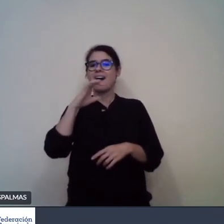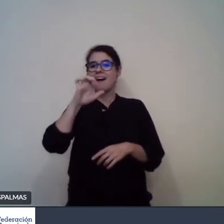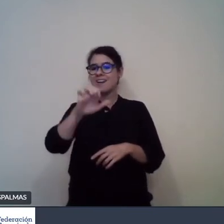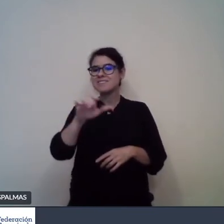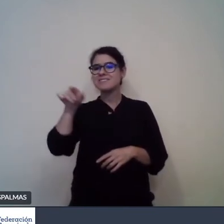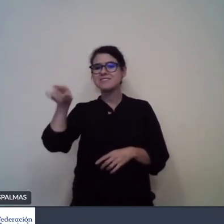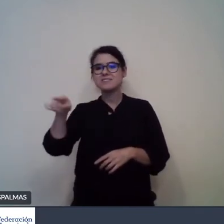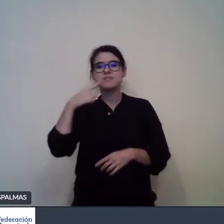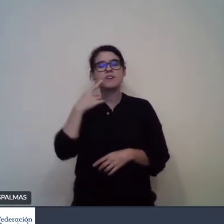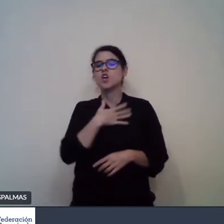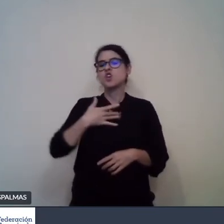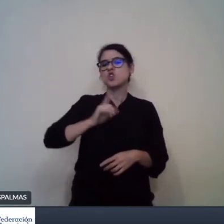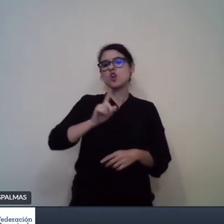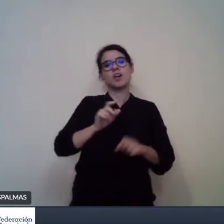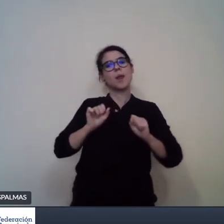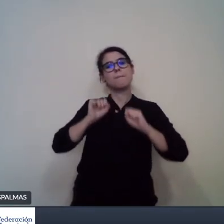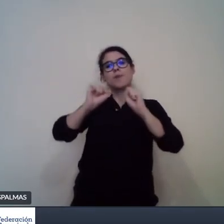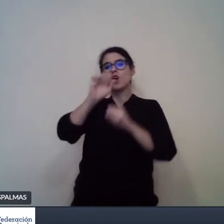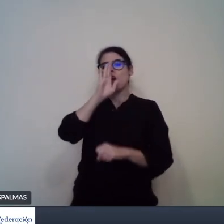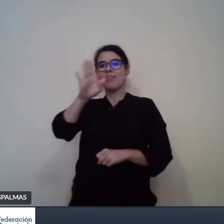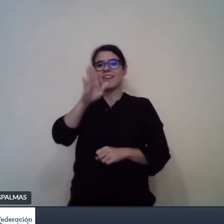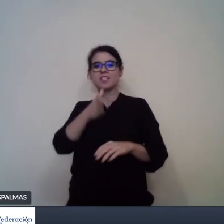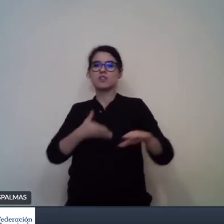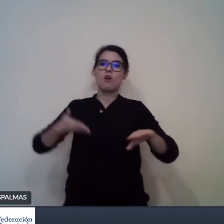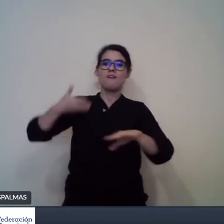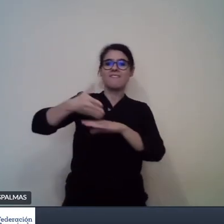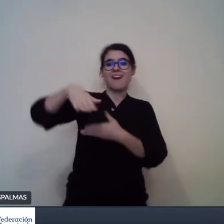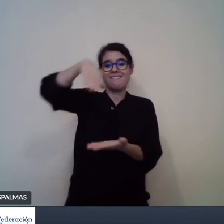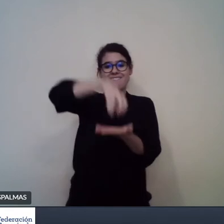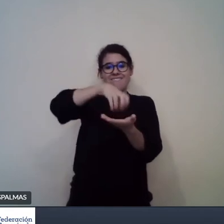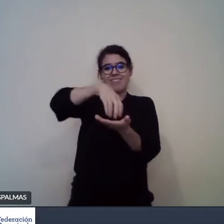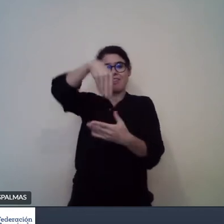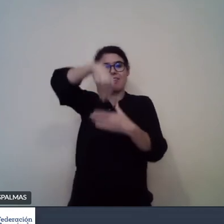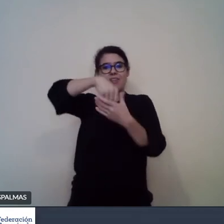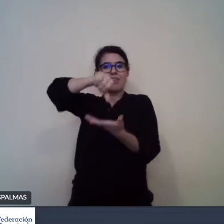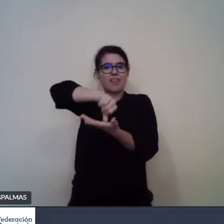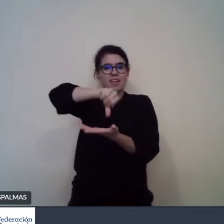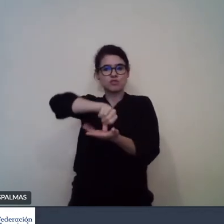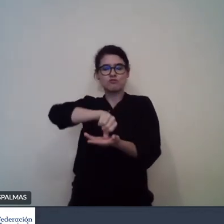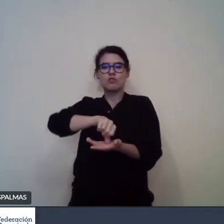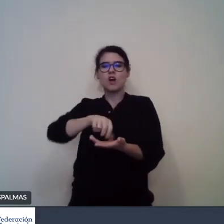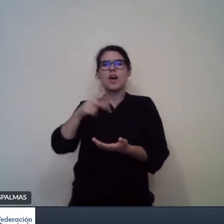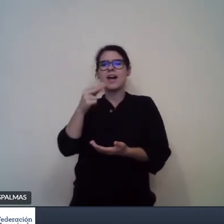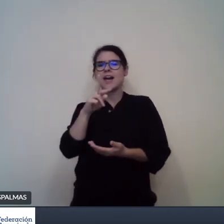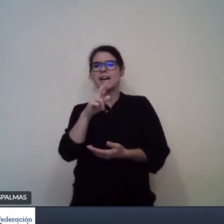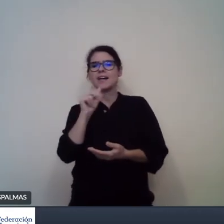bloqueo directo vaya hacia el medio. Kravitz, creo que es Kravitz,